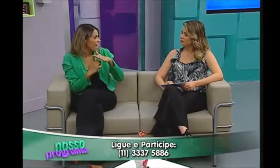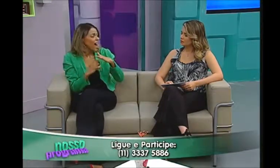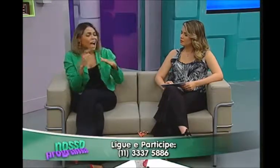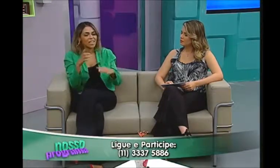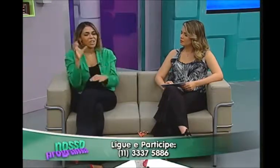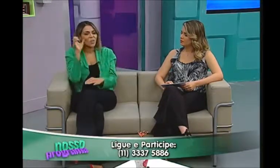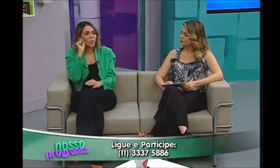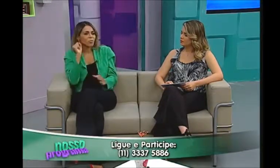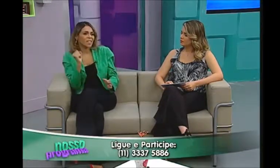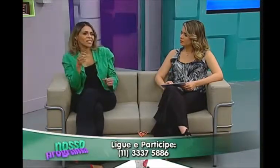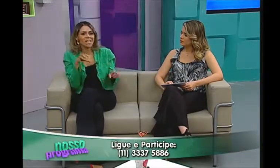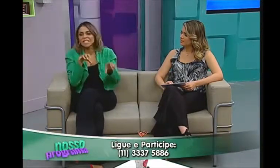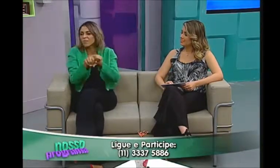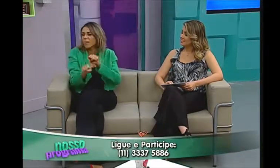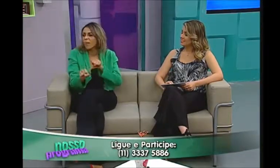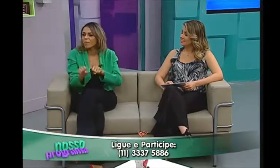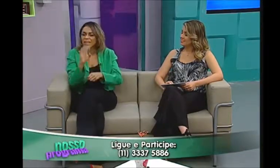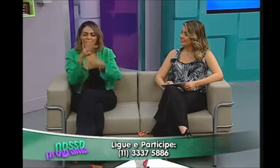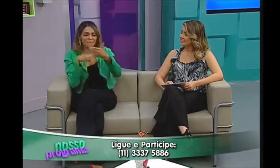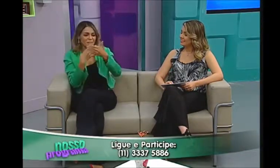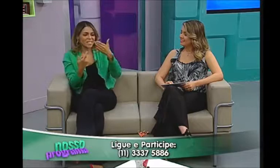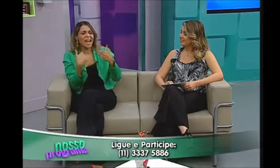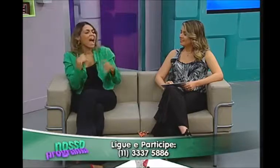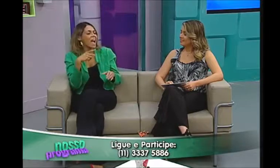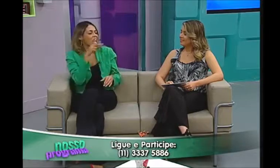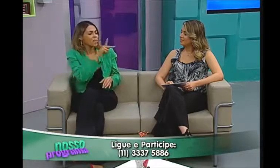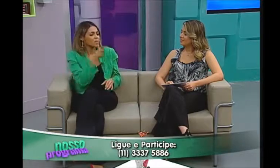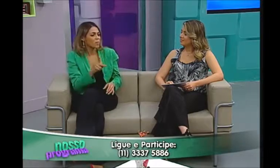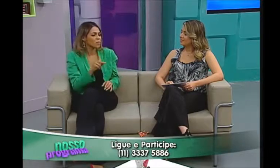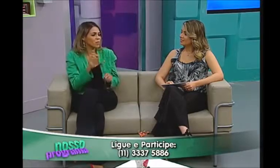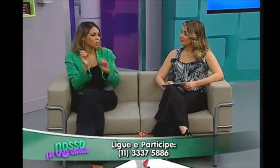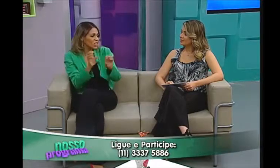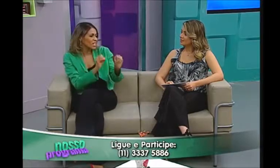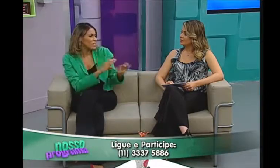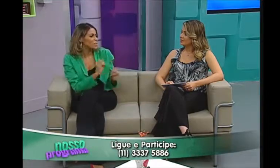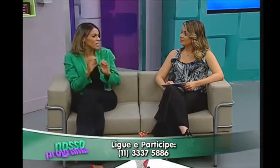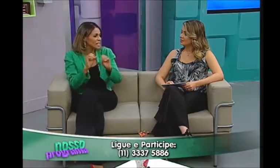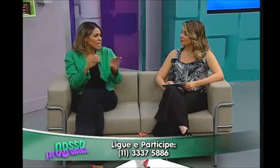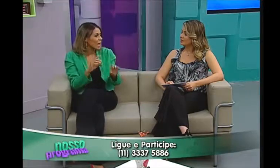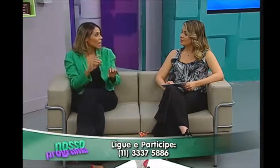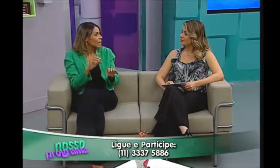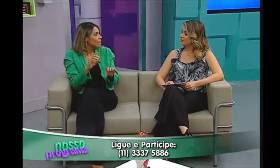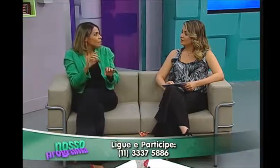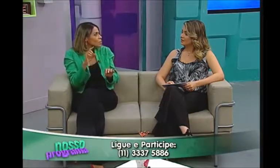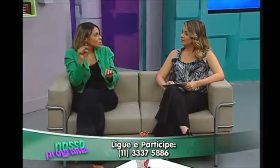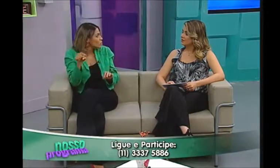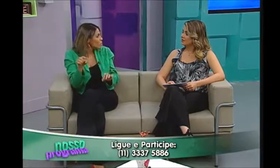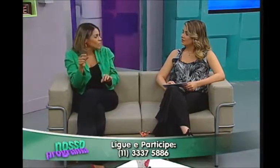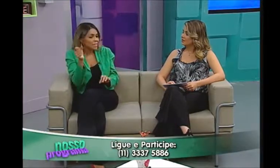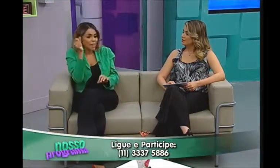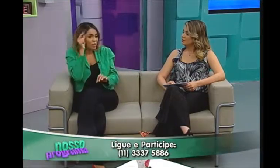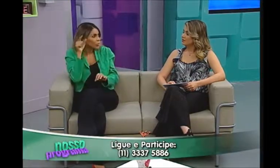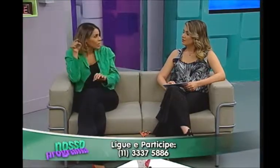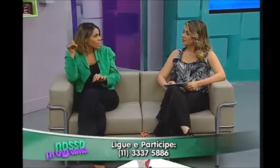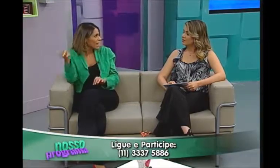Uhum. Aí chega o ouvinte, aí ele se forma em Libras, ele, eu vou ser professor de Libras, vou ensinar. E o surdo, que tem a cultura